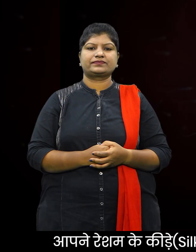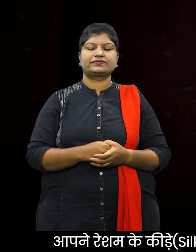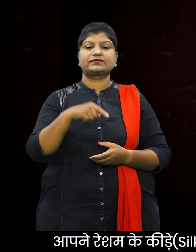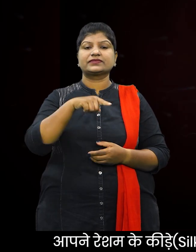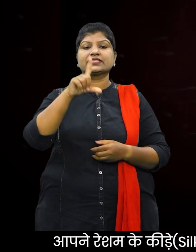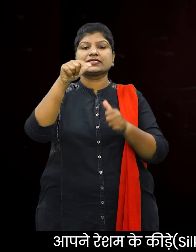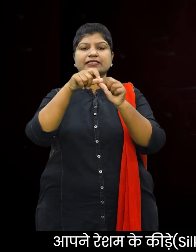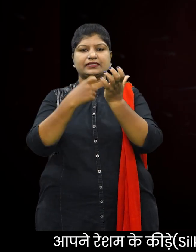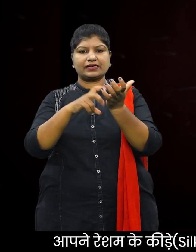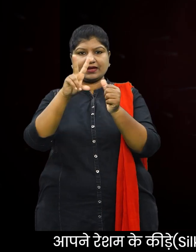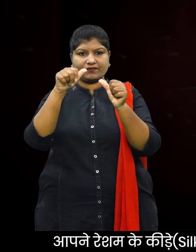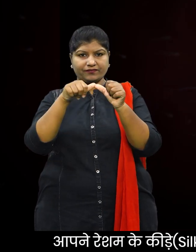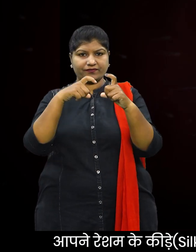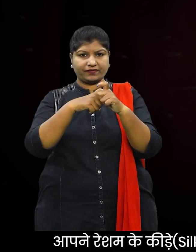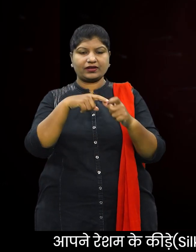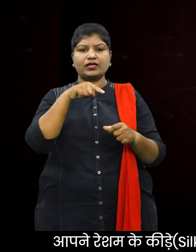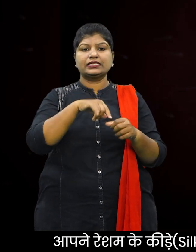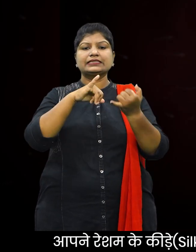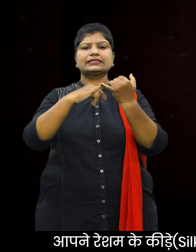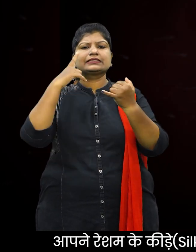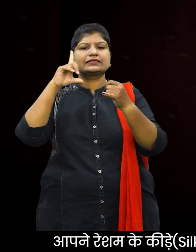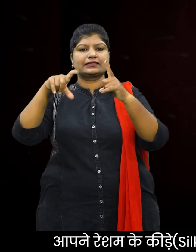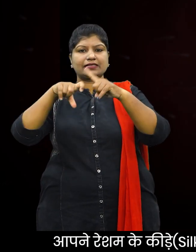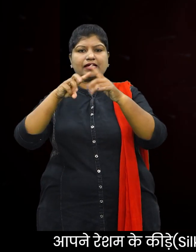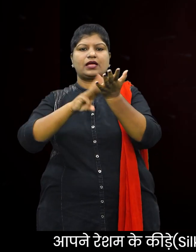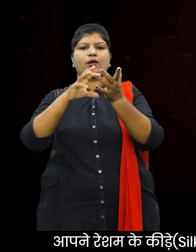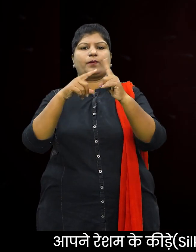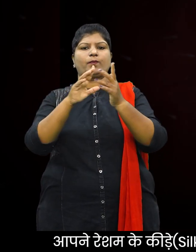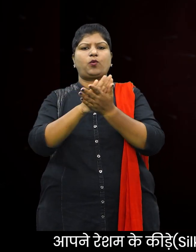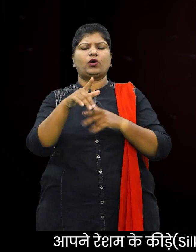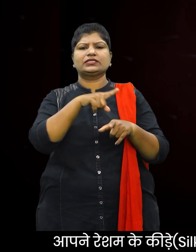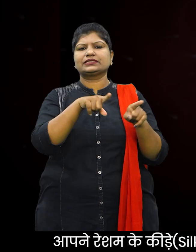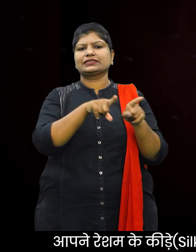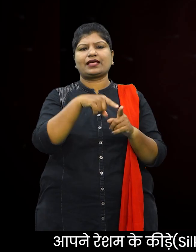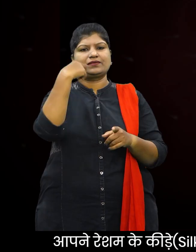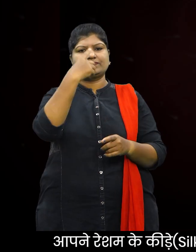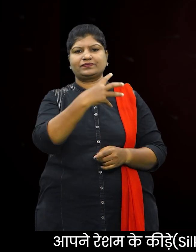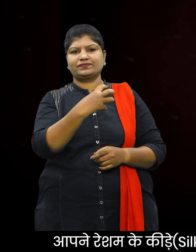आपने रेशम के कीड़े यानी सिल्कवॉर्म के जीवन इतिहास के बारे में सीखा है।